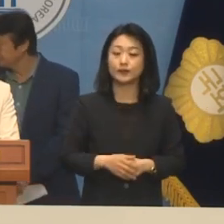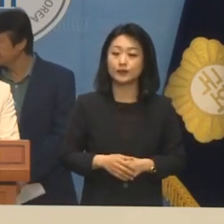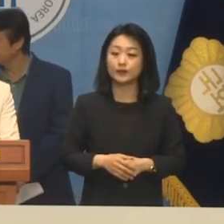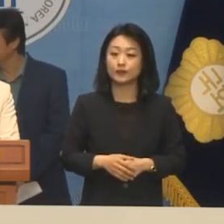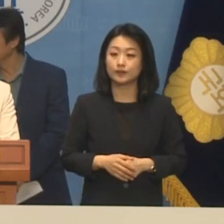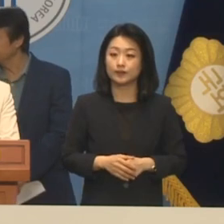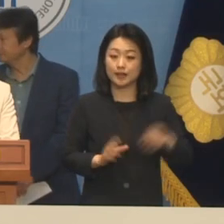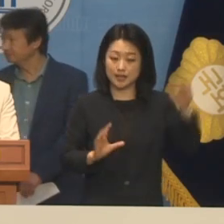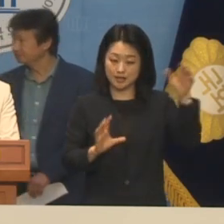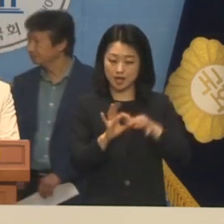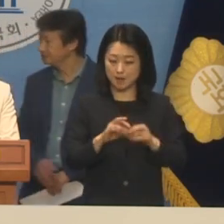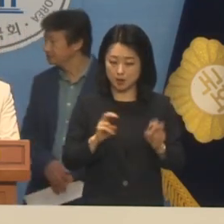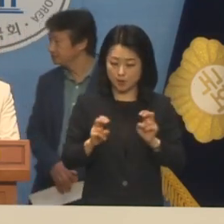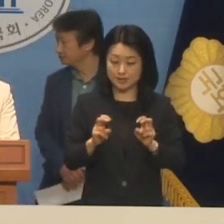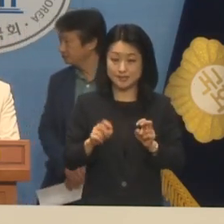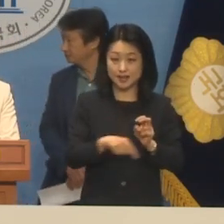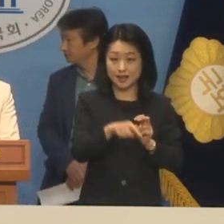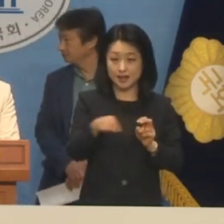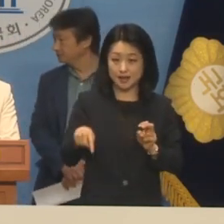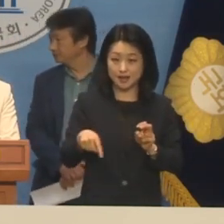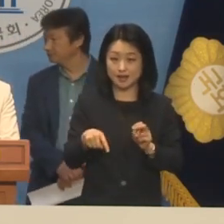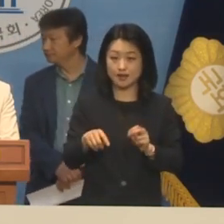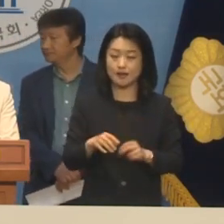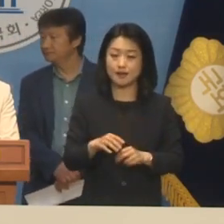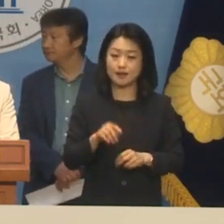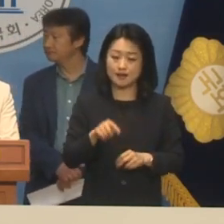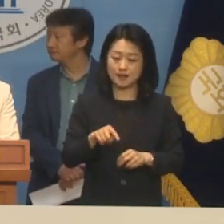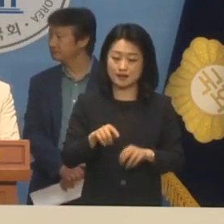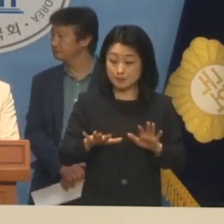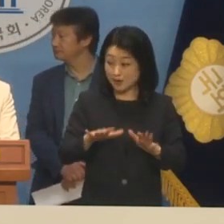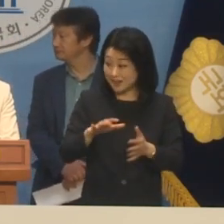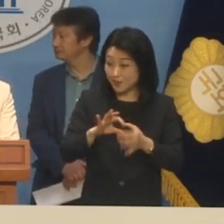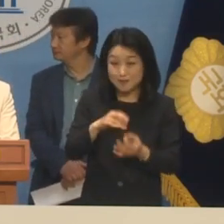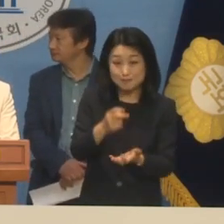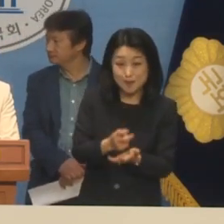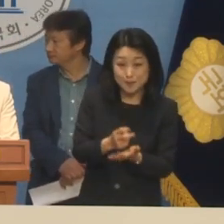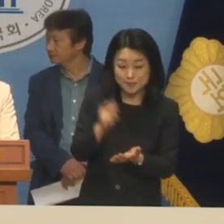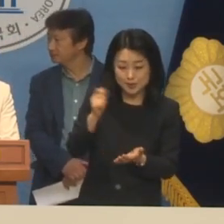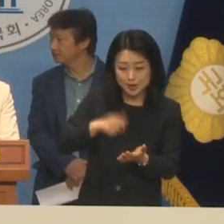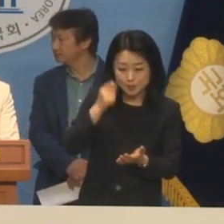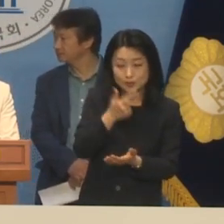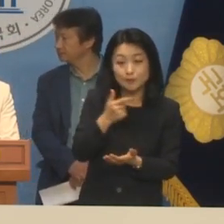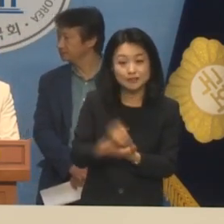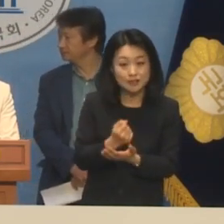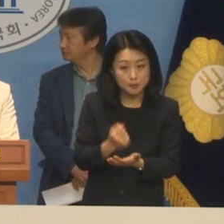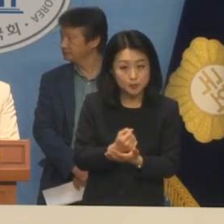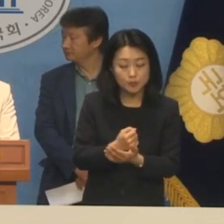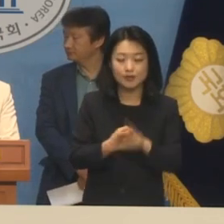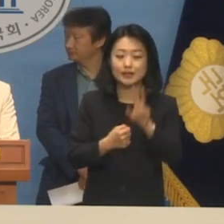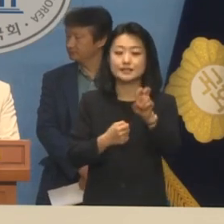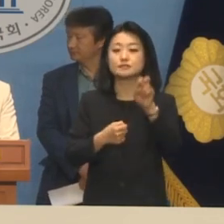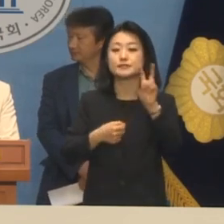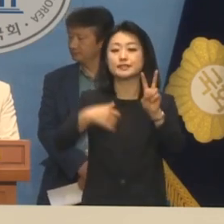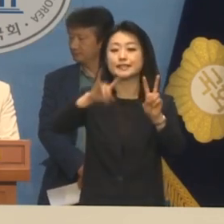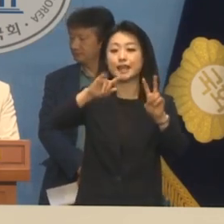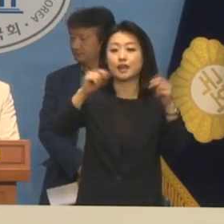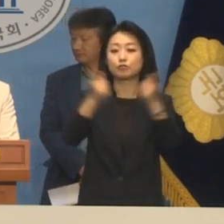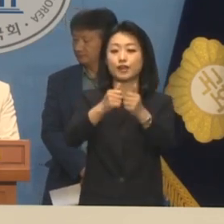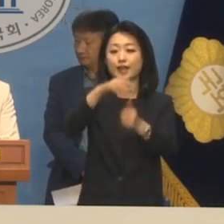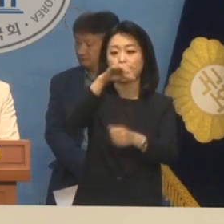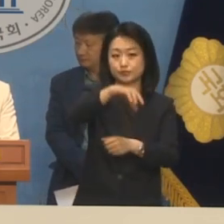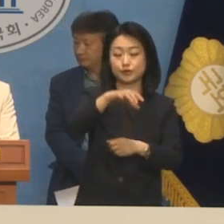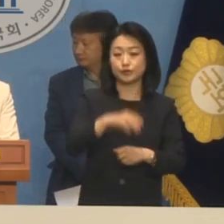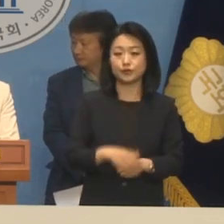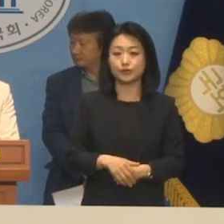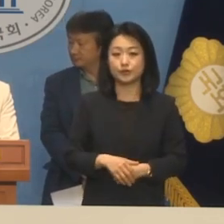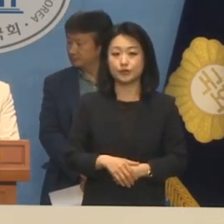동안 가맹점주들의 그 기대가 이루어지지 못한 거에서 안타깝게 생각하고 22대에서는 저희가